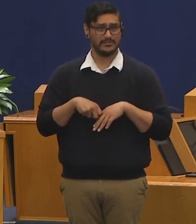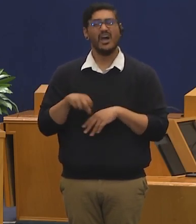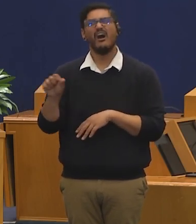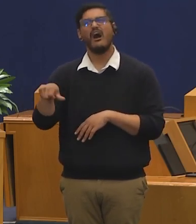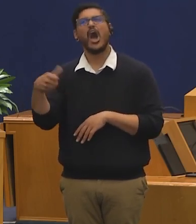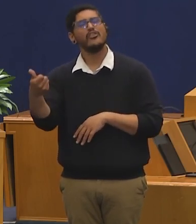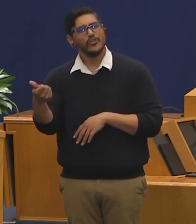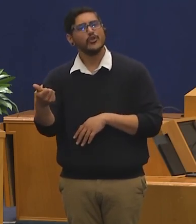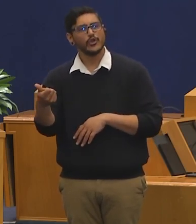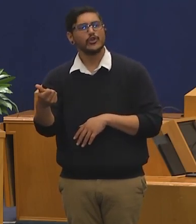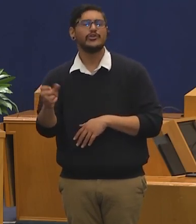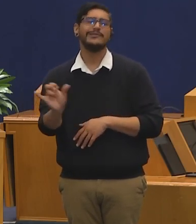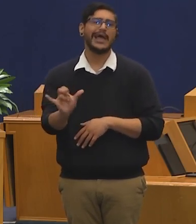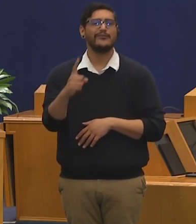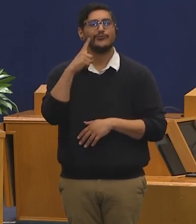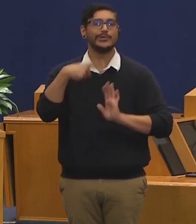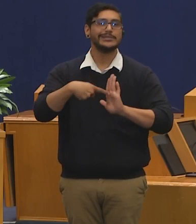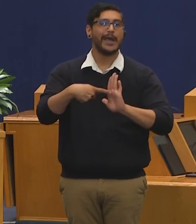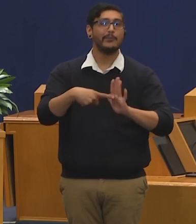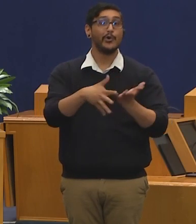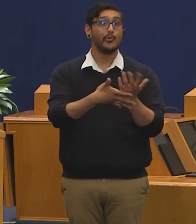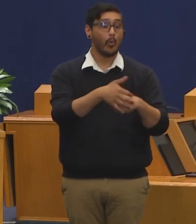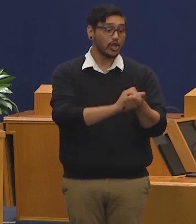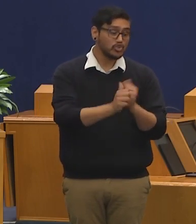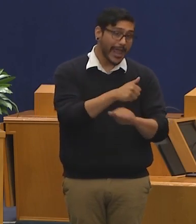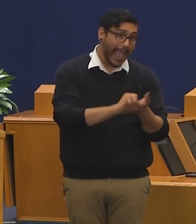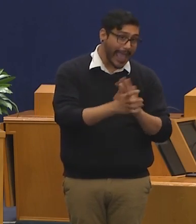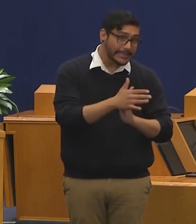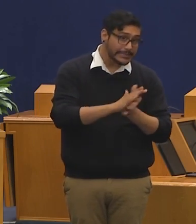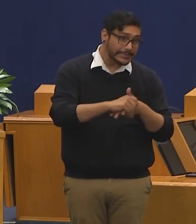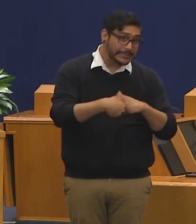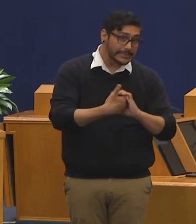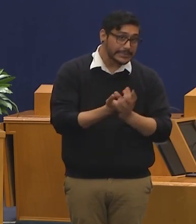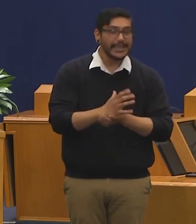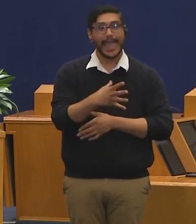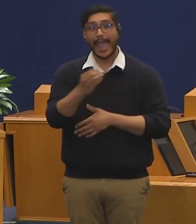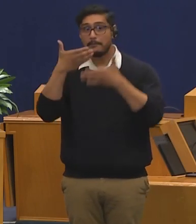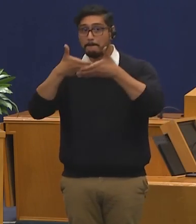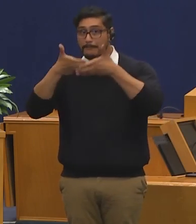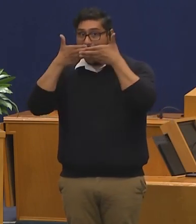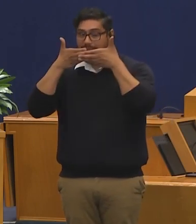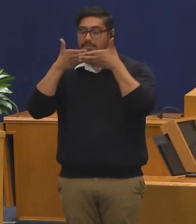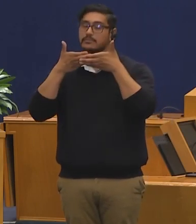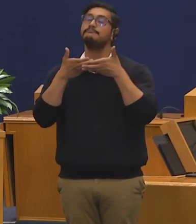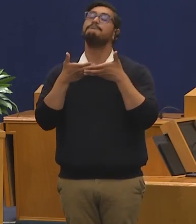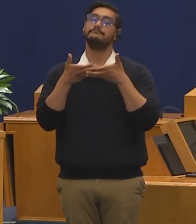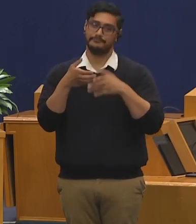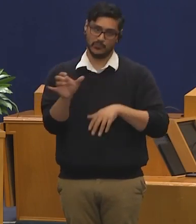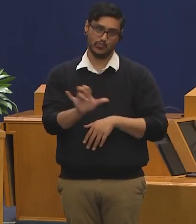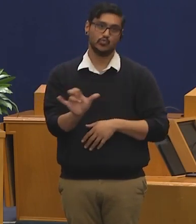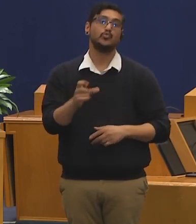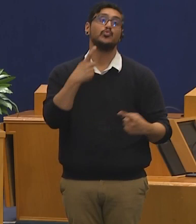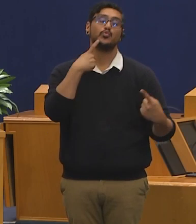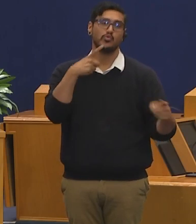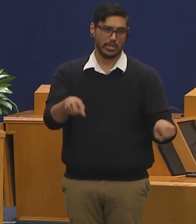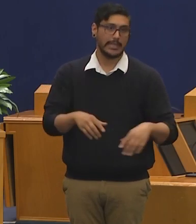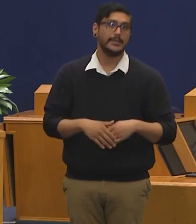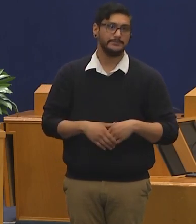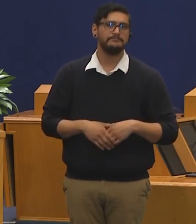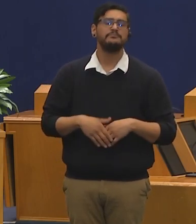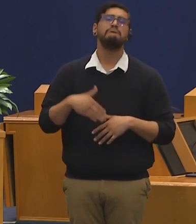máscara y lavarse las manos también están ayudando. En los días,